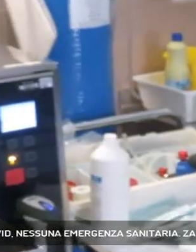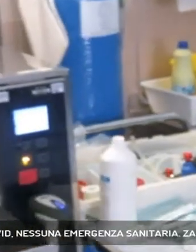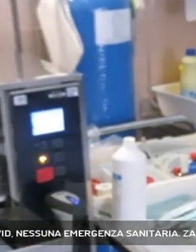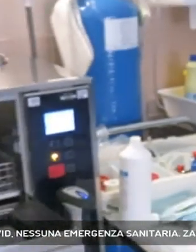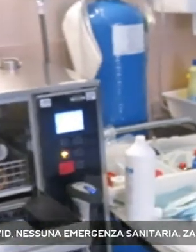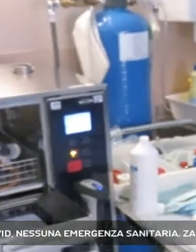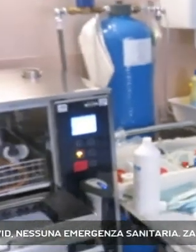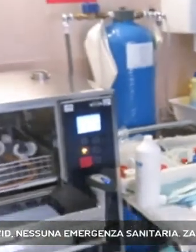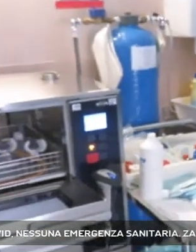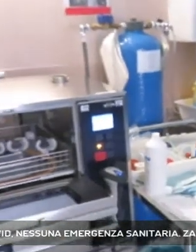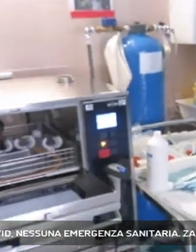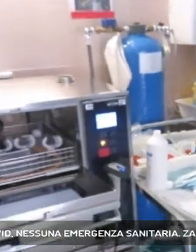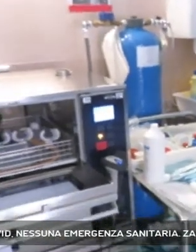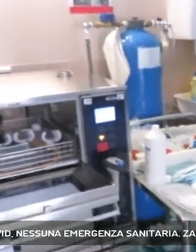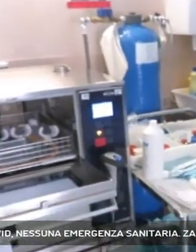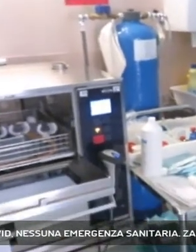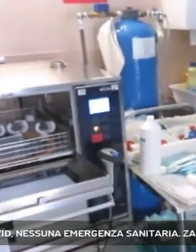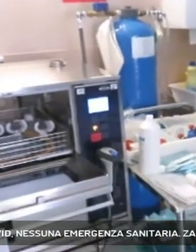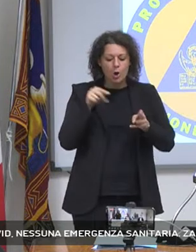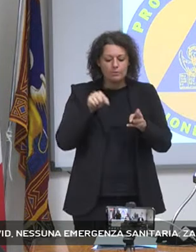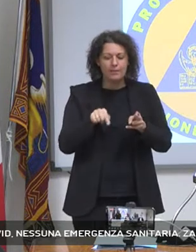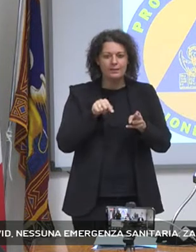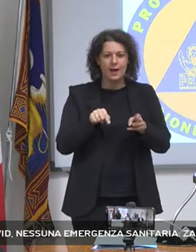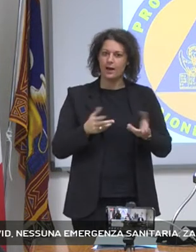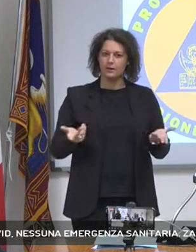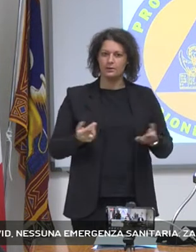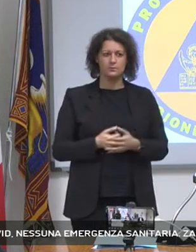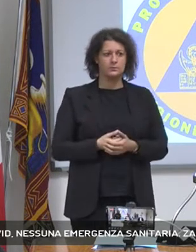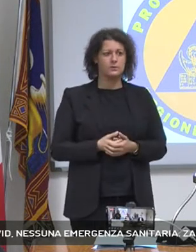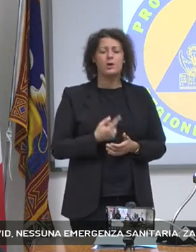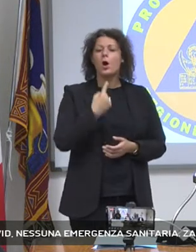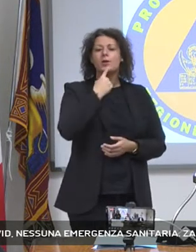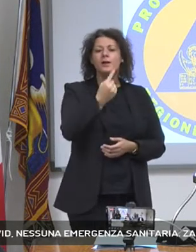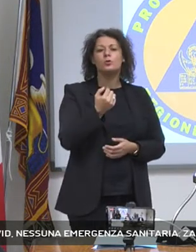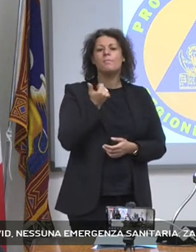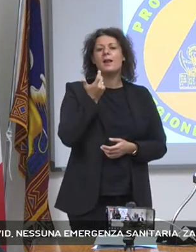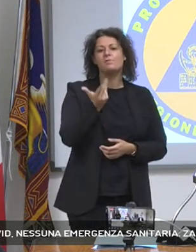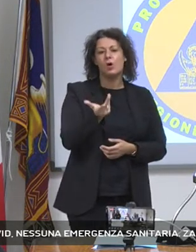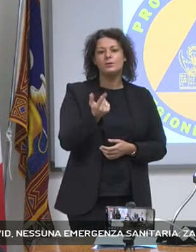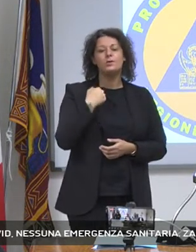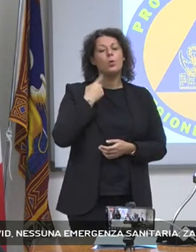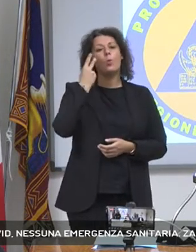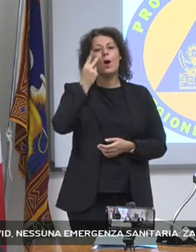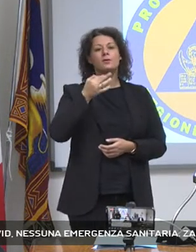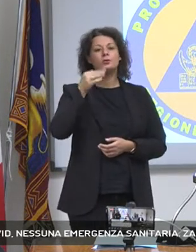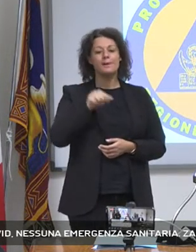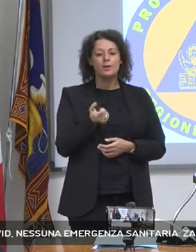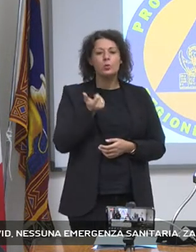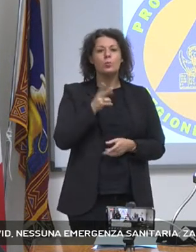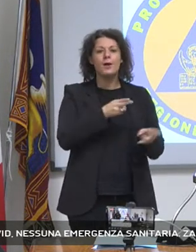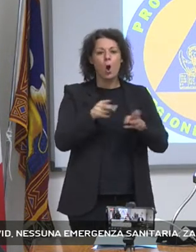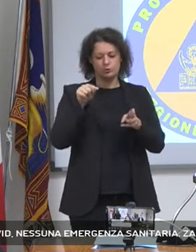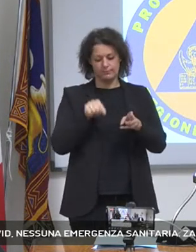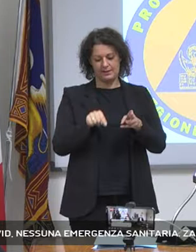escludendo così ogni ipotesi di emergenza sanitaria. Per noi l'indicatore vero è l'ospedale, ma scusate, noi ci stiamo occupando di